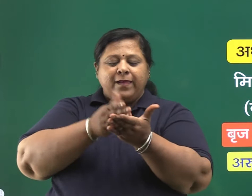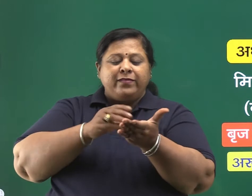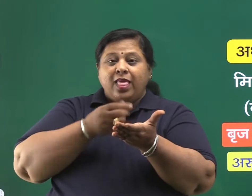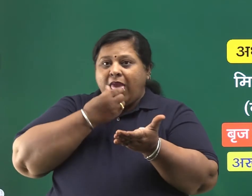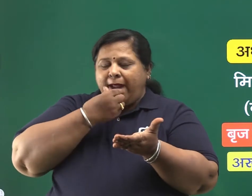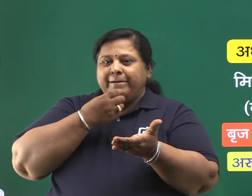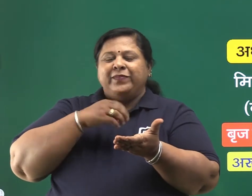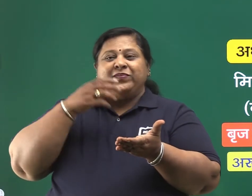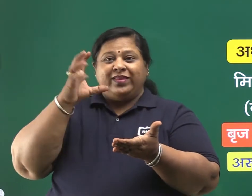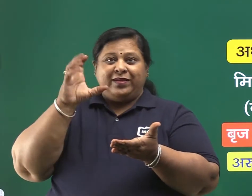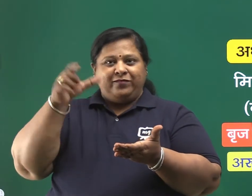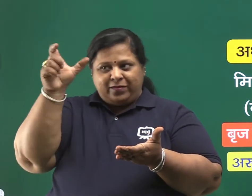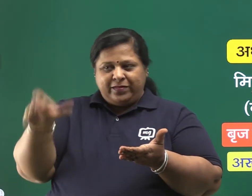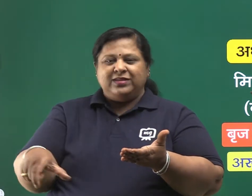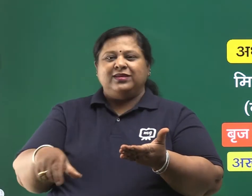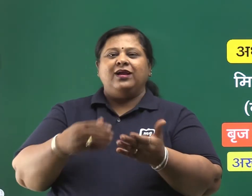कहानी का